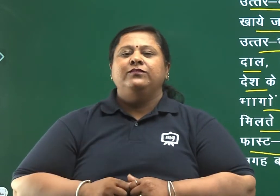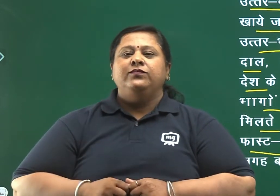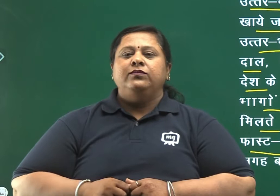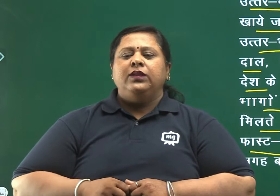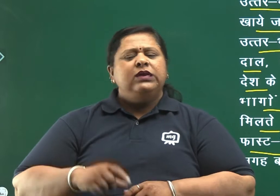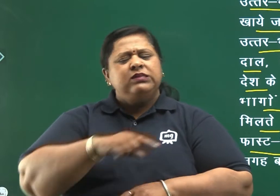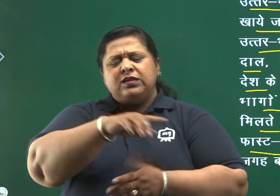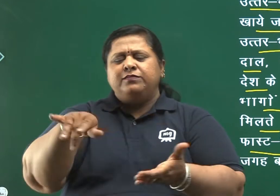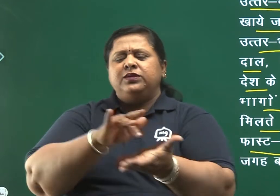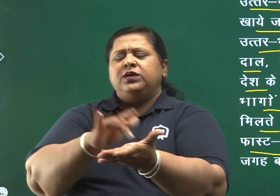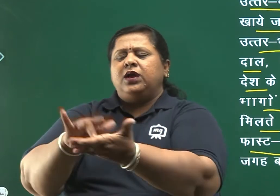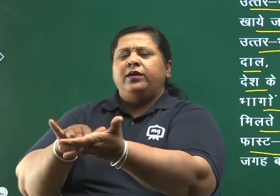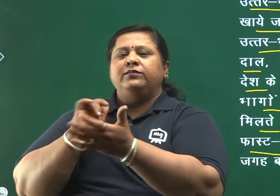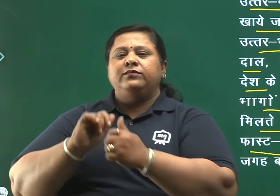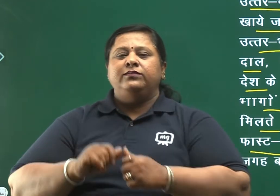सब जगह